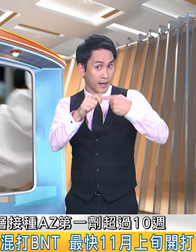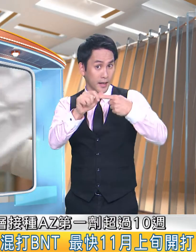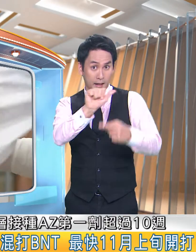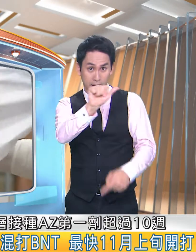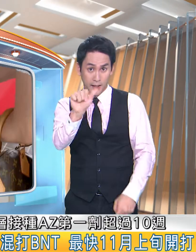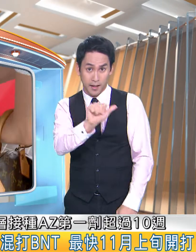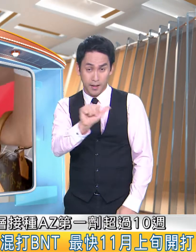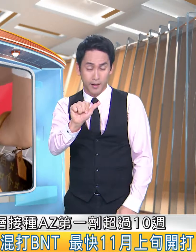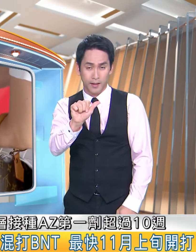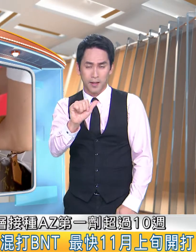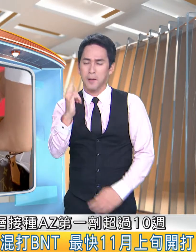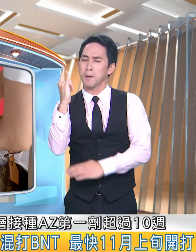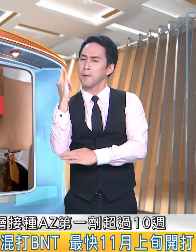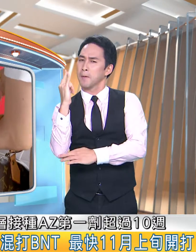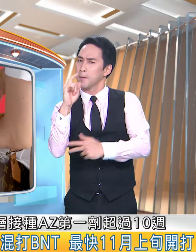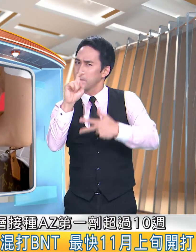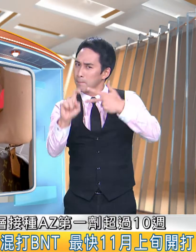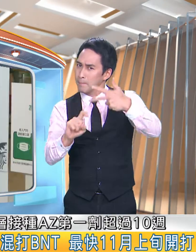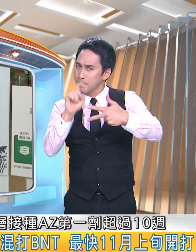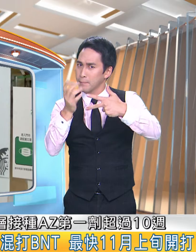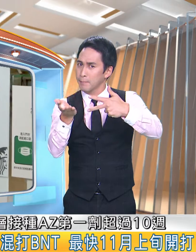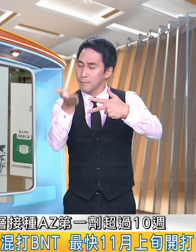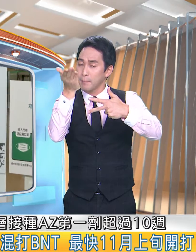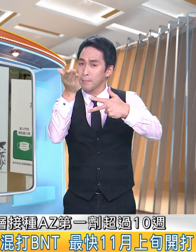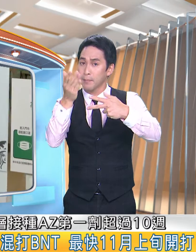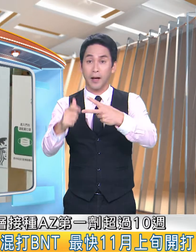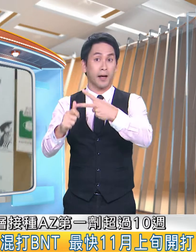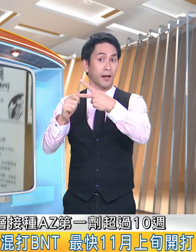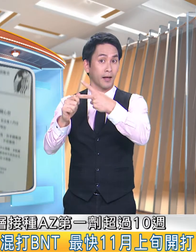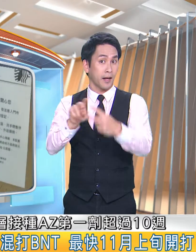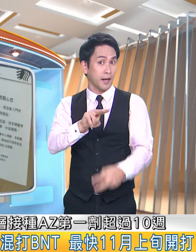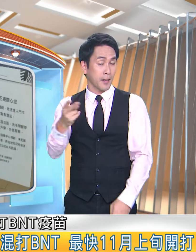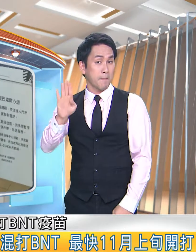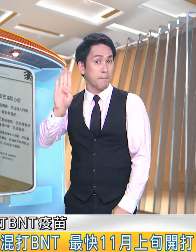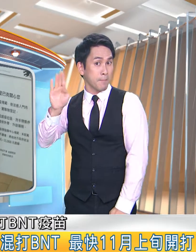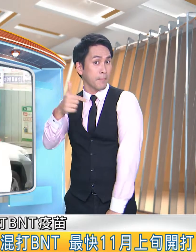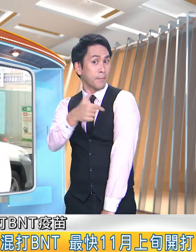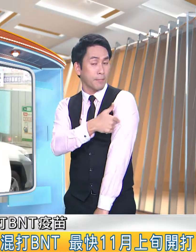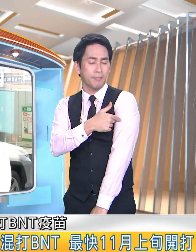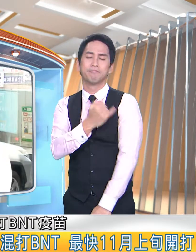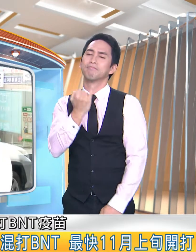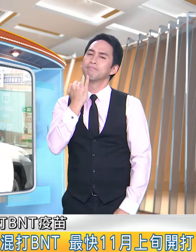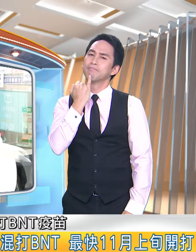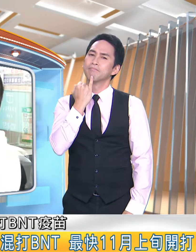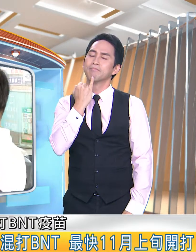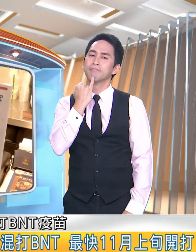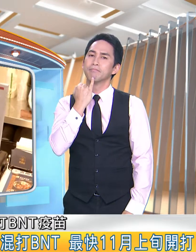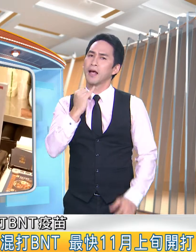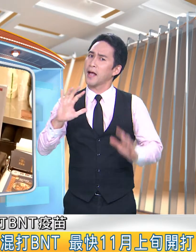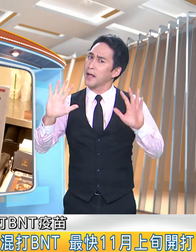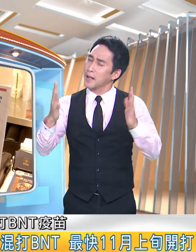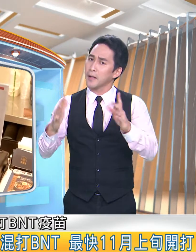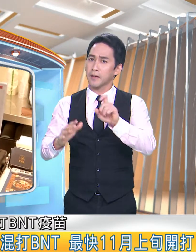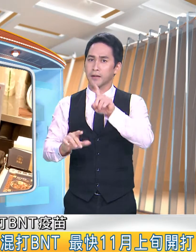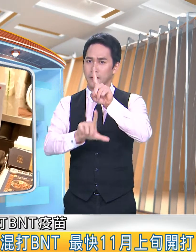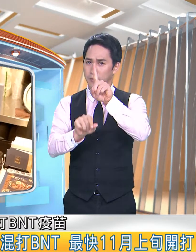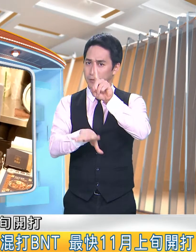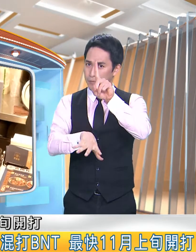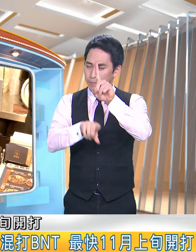全年龄层接种 AZ 第一剂超过了10周，第二剂可以混打 BNT 疫苗，最快